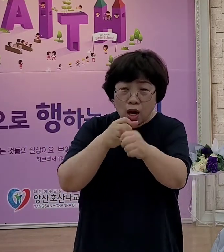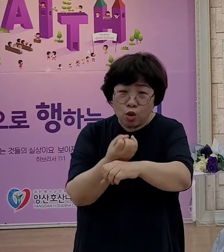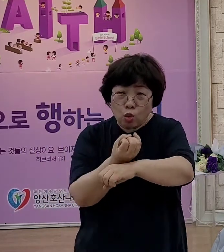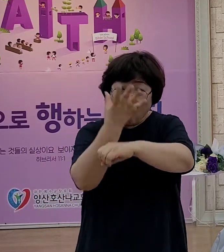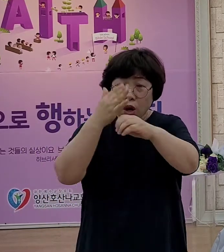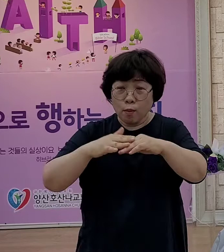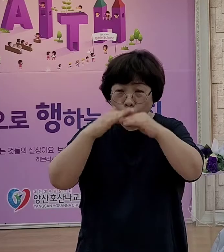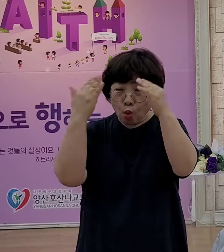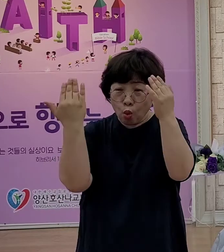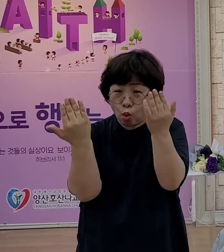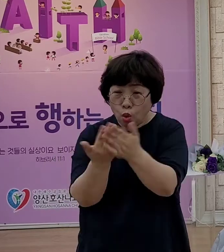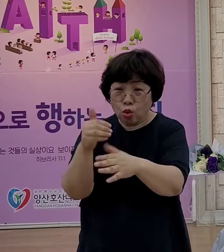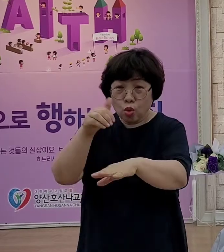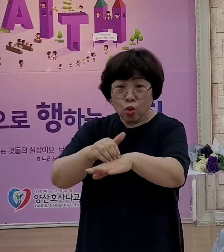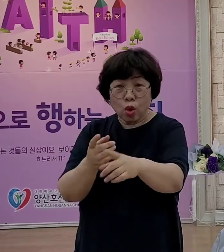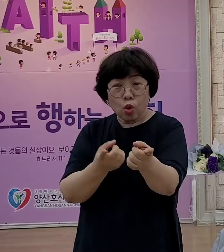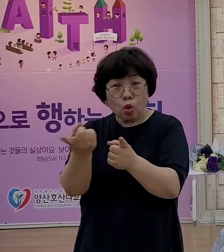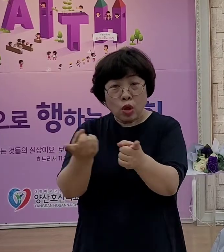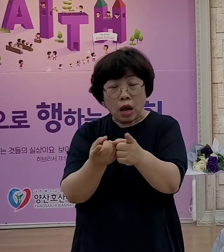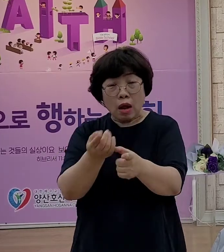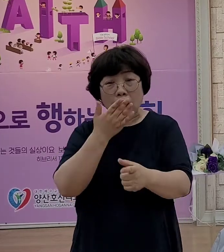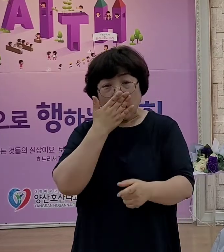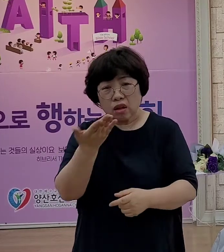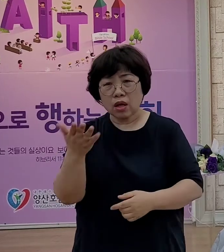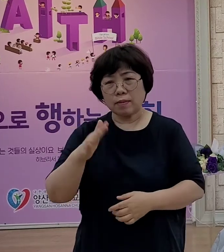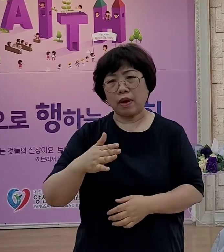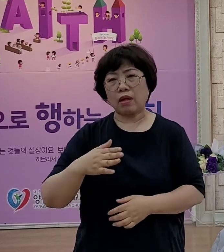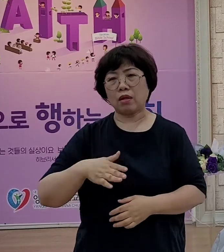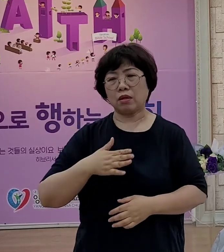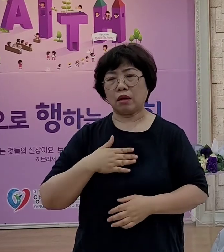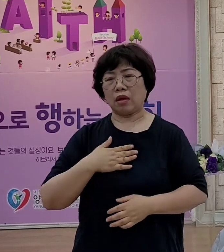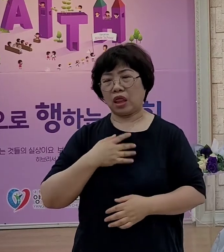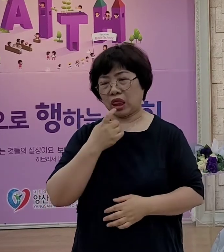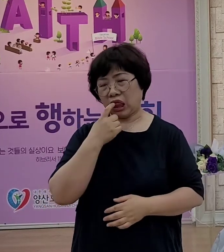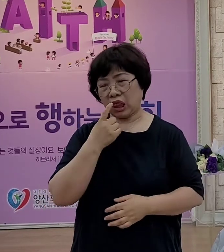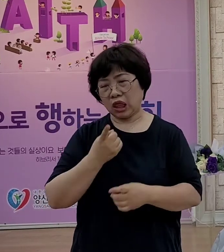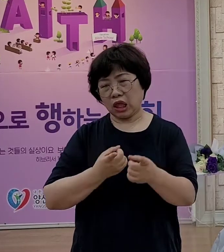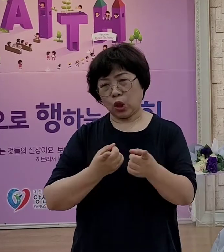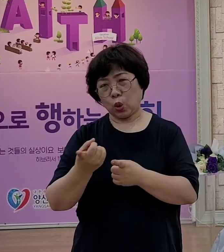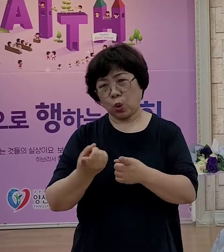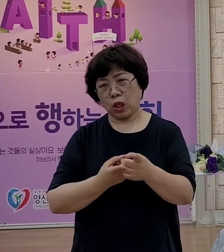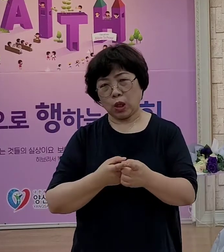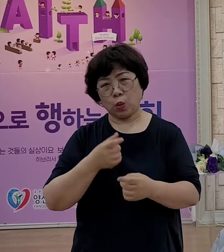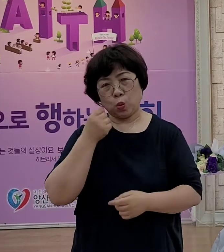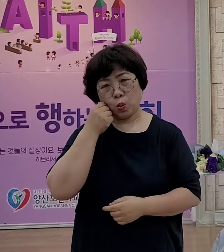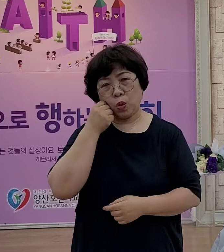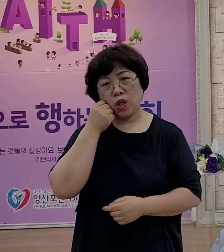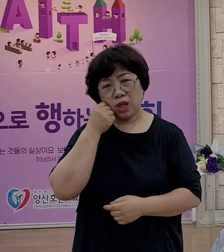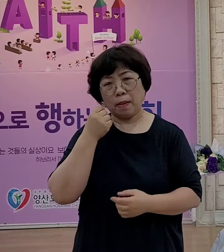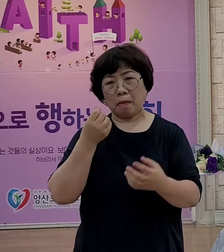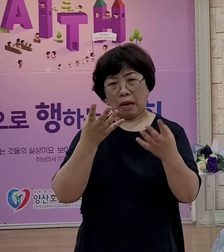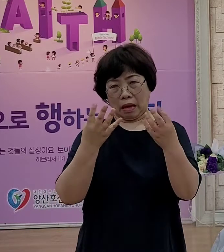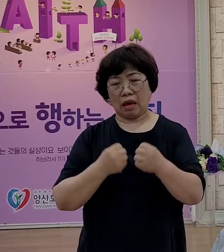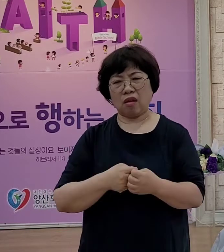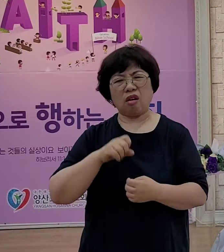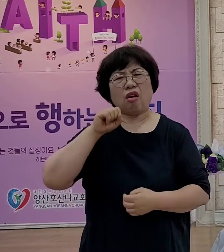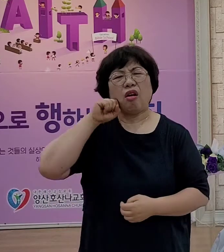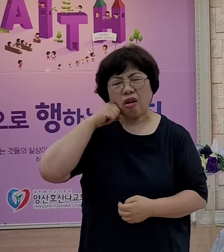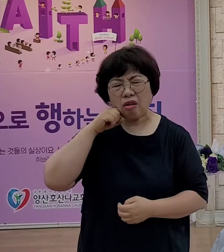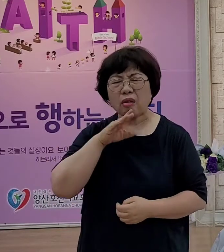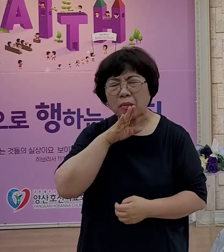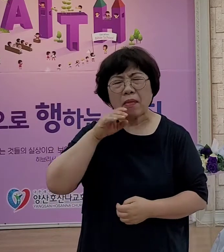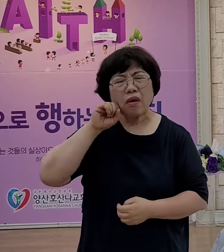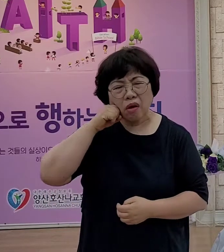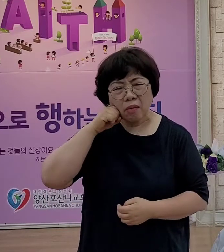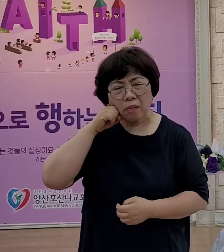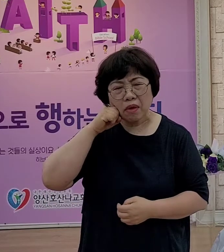돌고래도 다 길들였지만 자기 혀를 이렇게 길들이기는 참 어렵다라는 것이